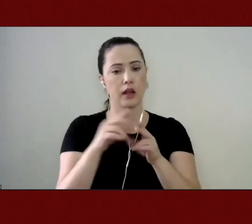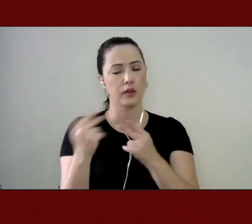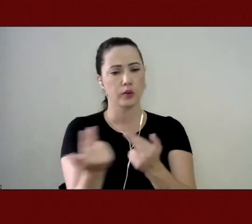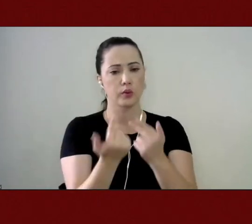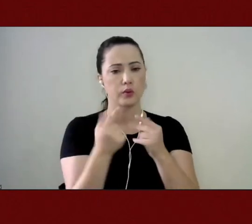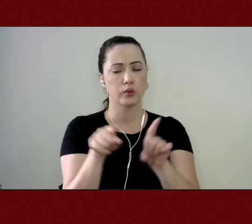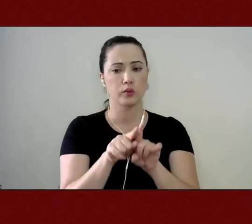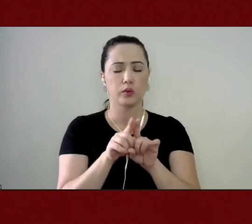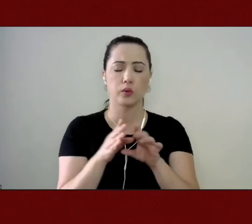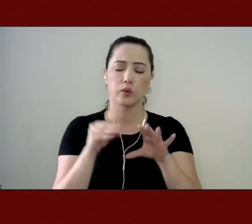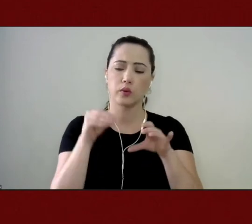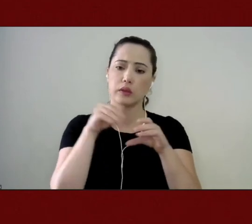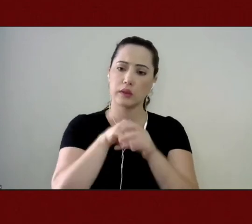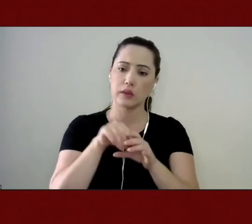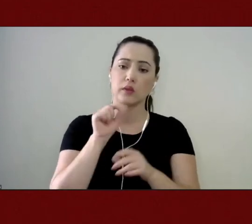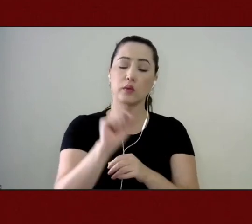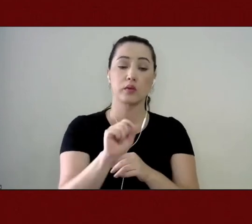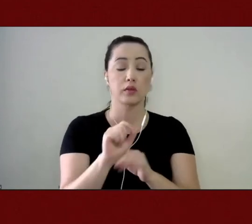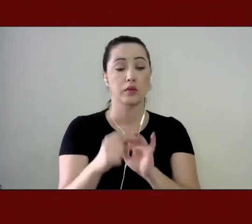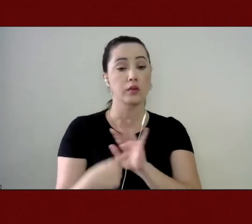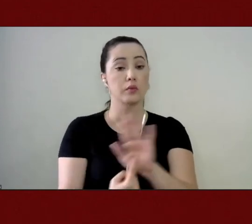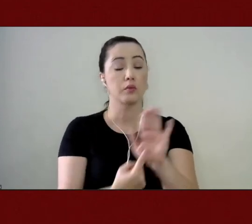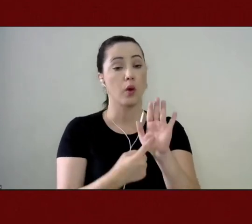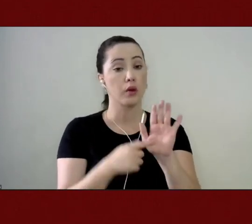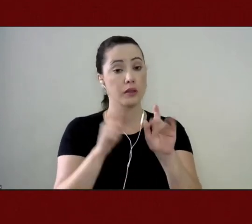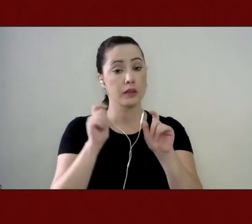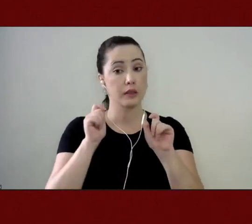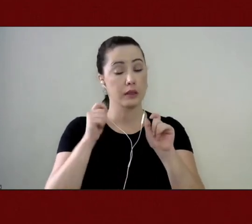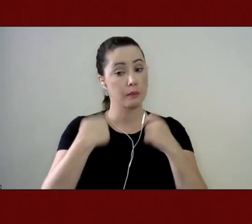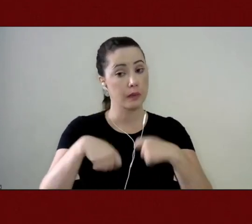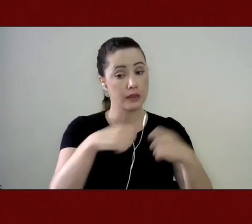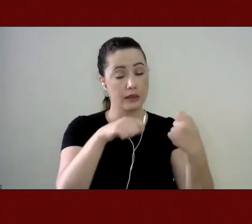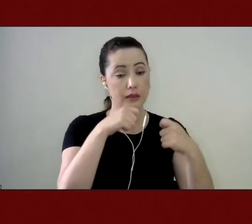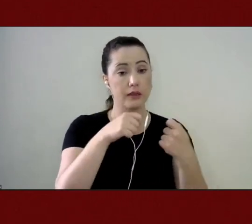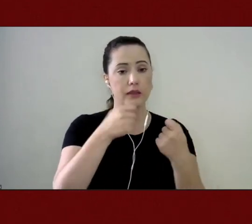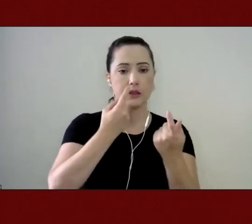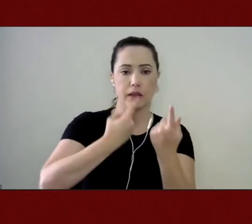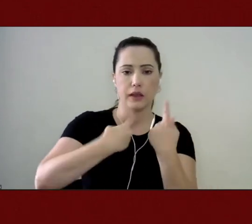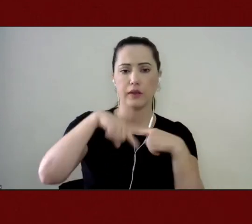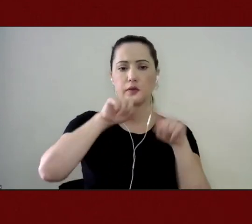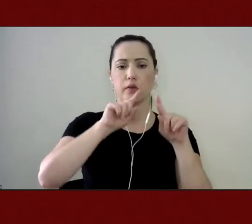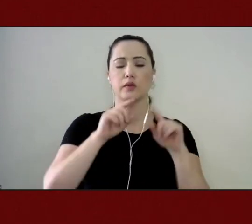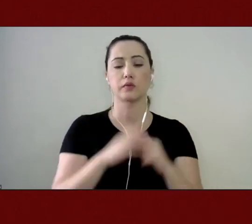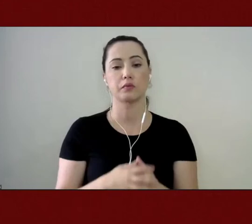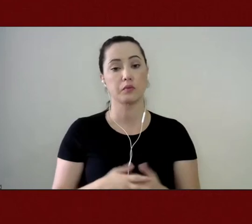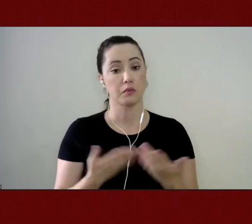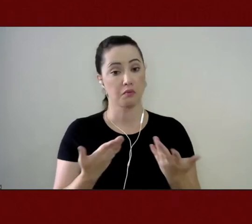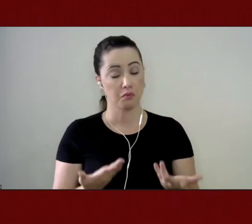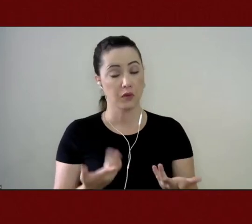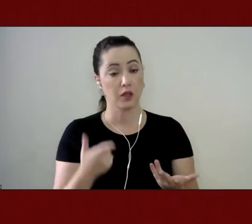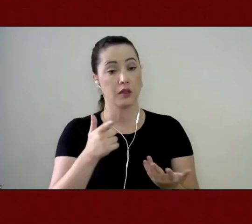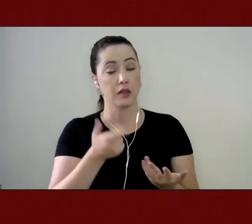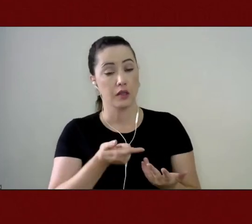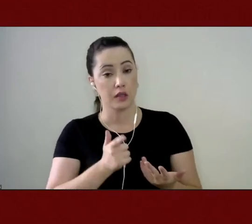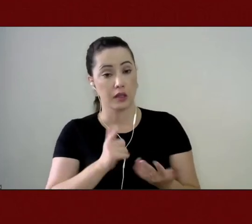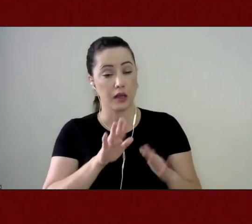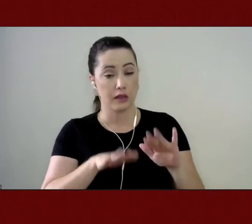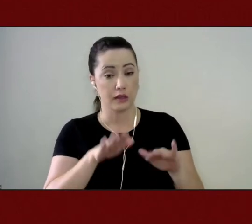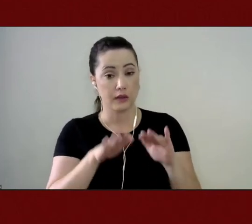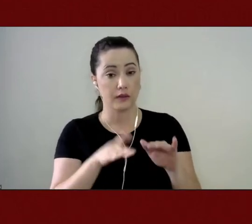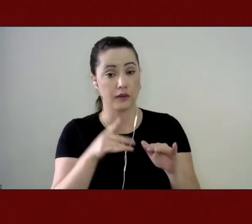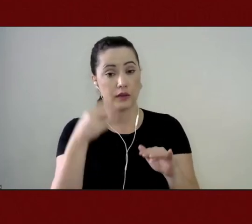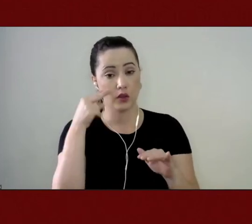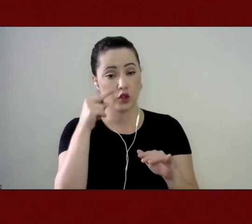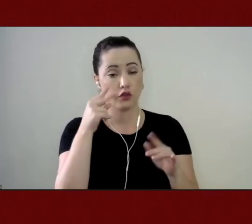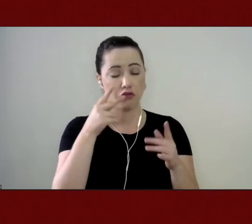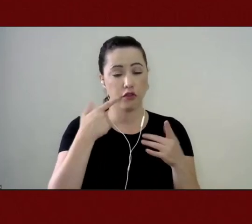dentro da qual se coloca o problema da modernização. O tenentismo, embora suas revoltas fracassem, revela o